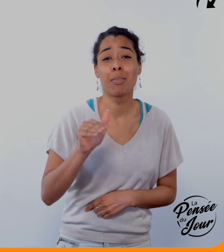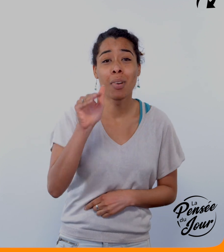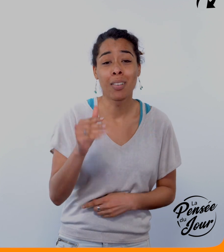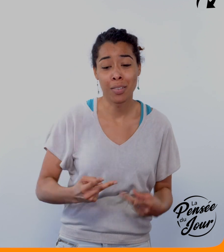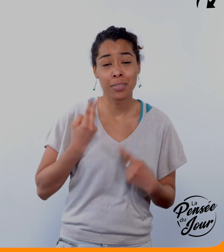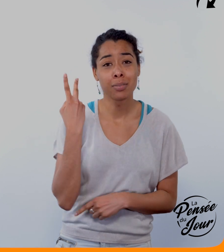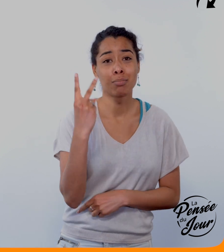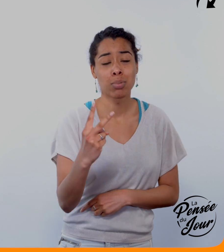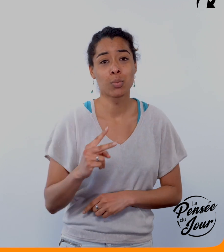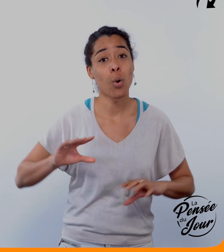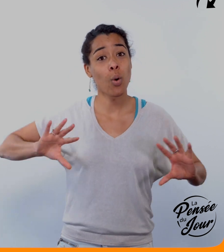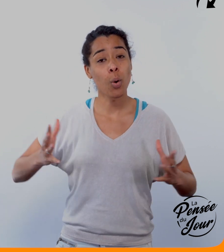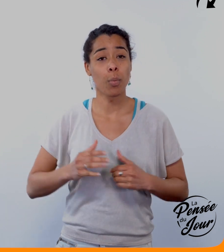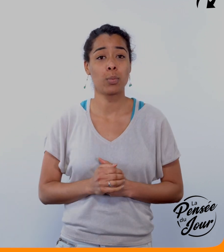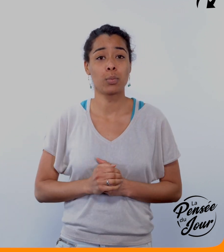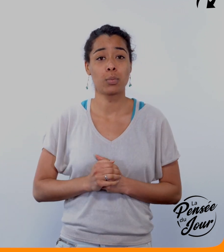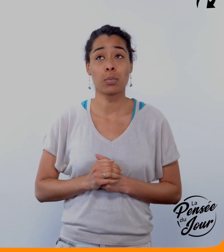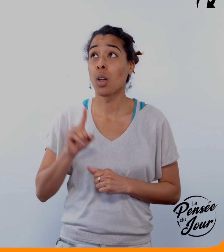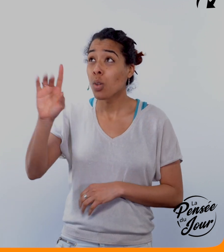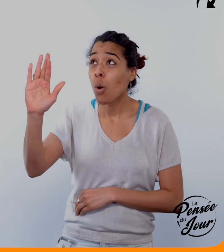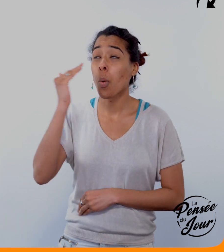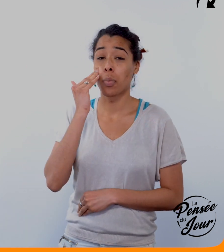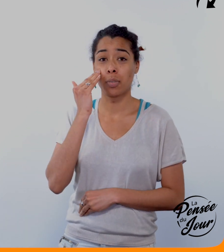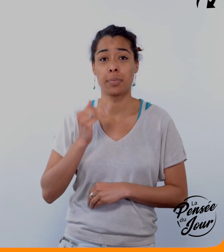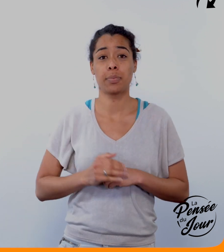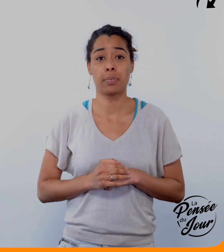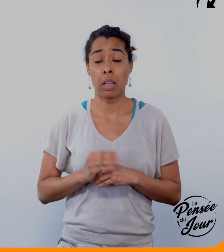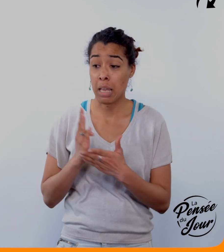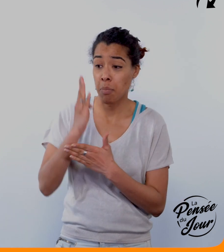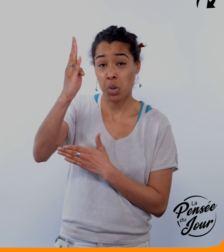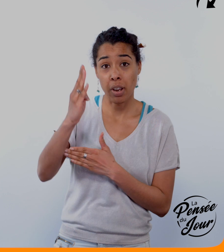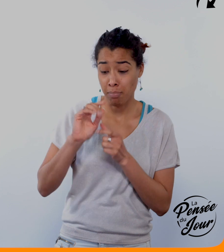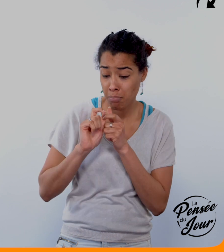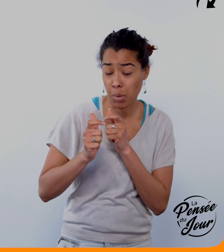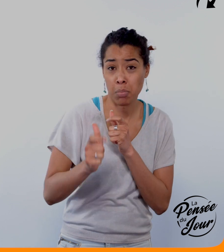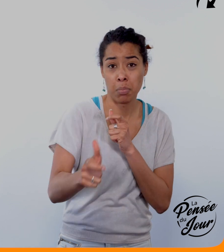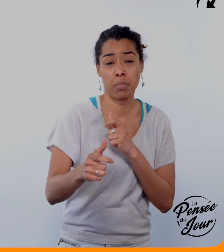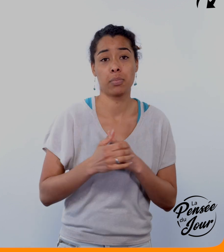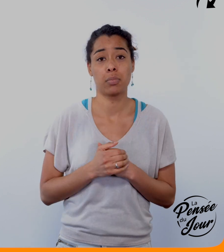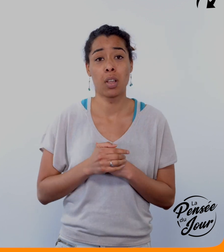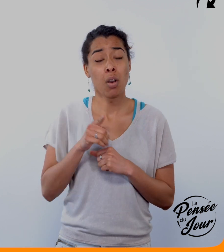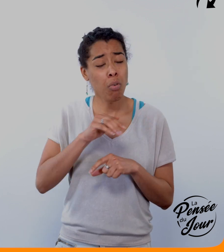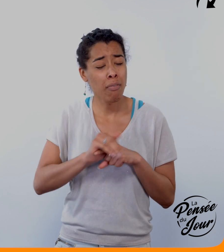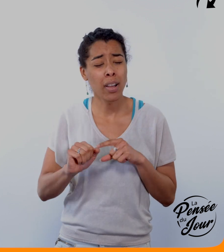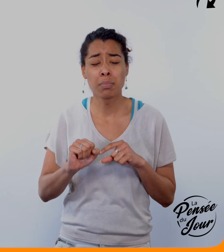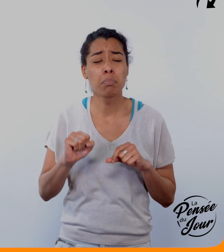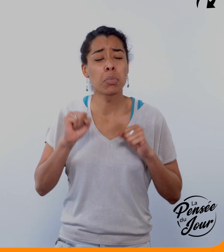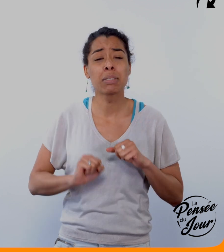pour y parvenir, obéir à Dieu et appliquer fidèlement son plan. Faites votre possible et lui fera l'impossible. Alors